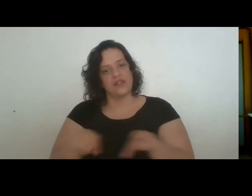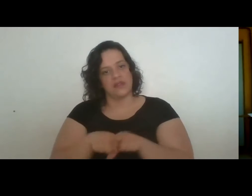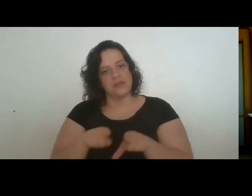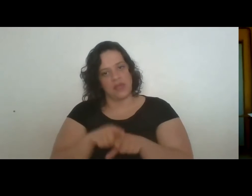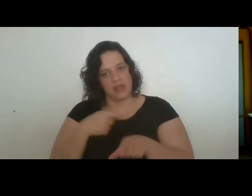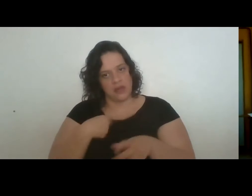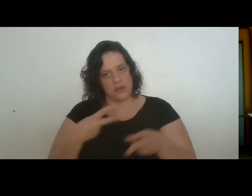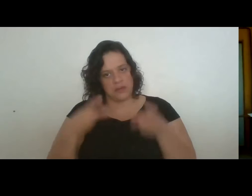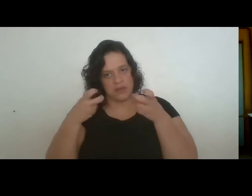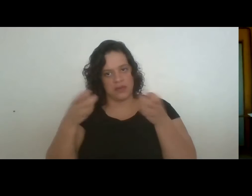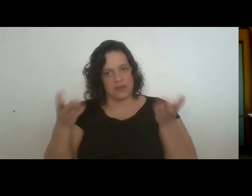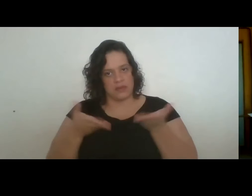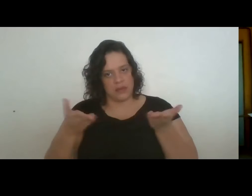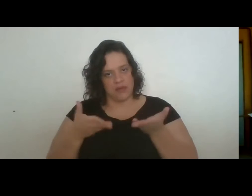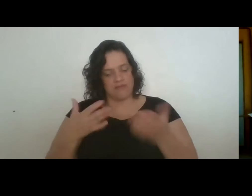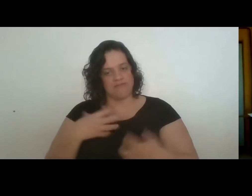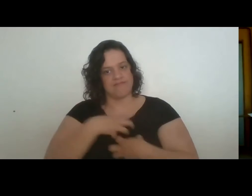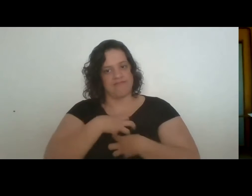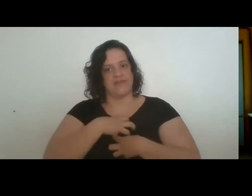assim, inspirado,